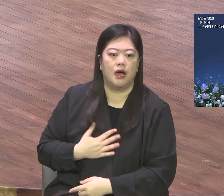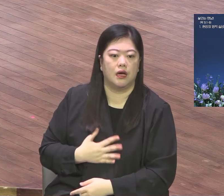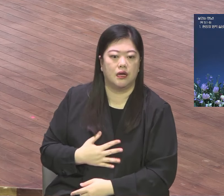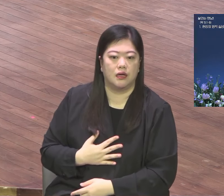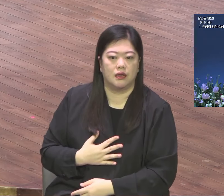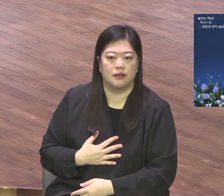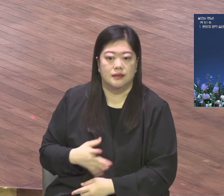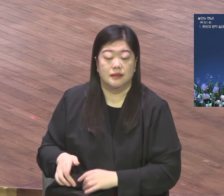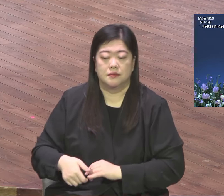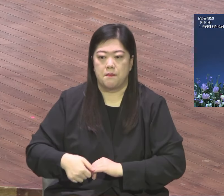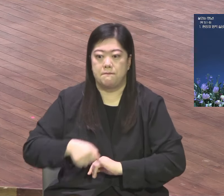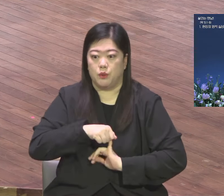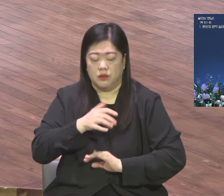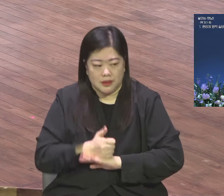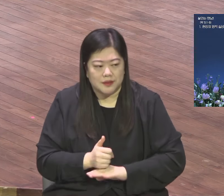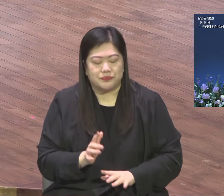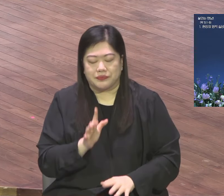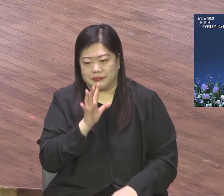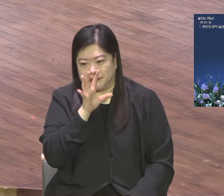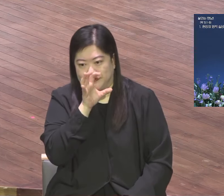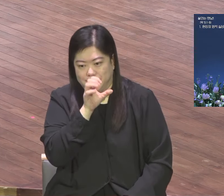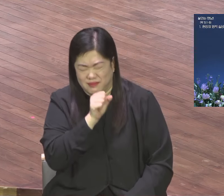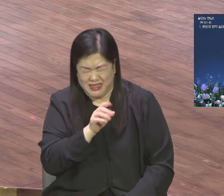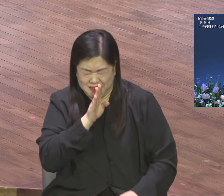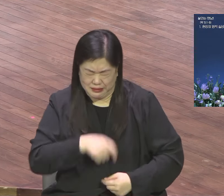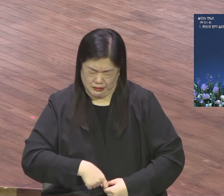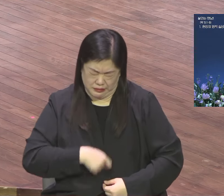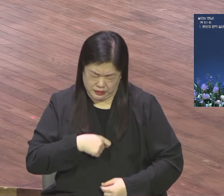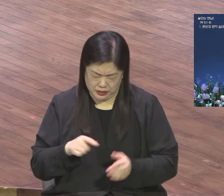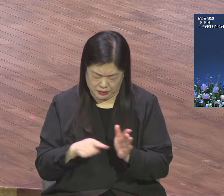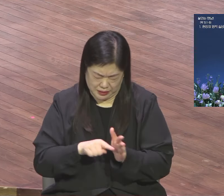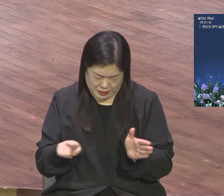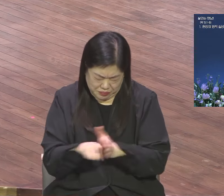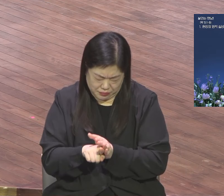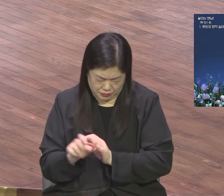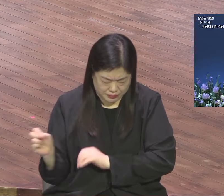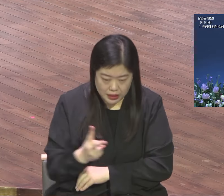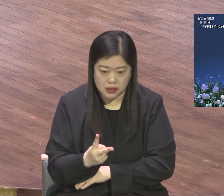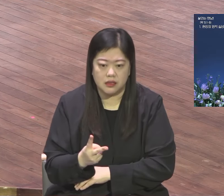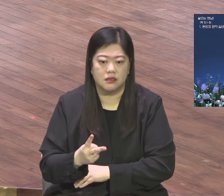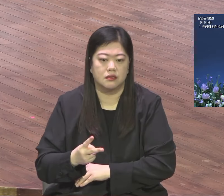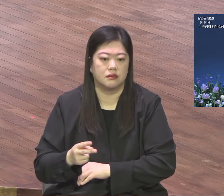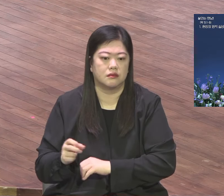영적 각종 영적 문제 유리 방어하는